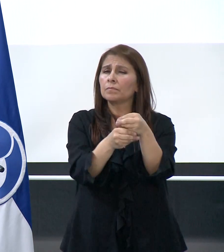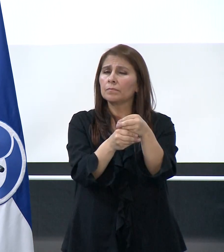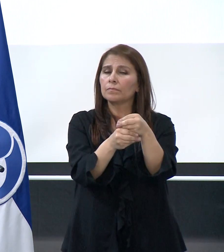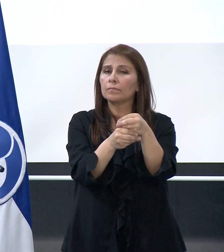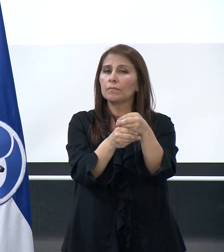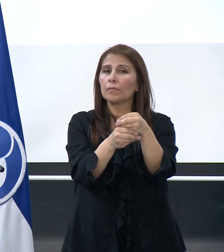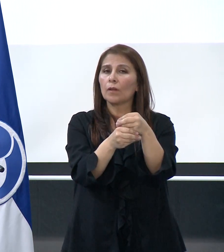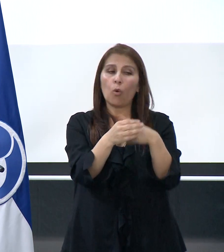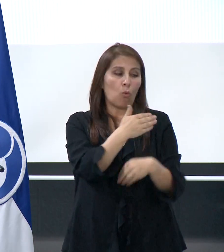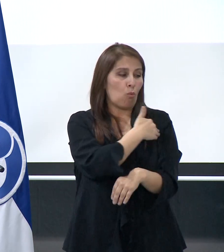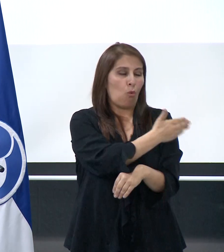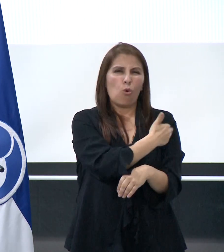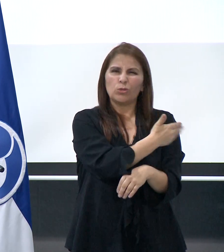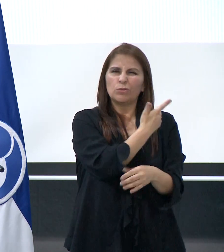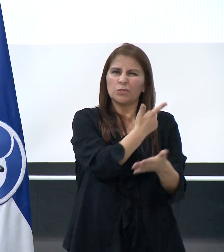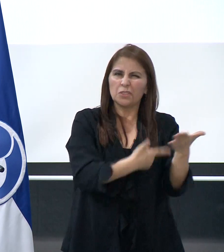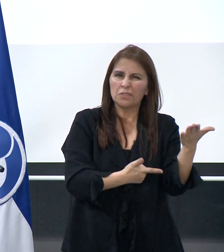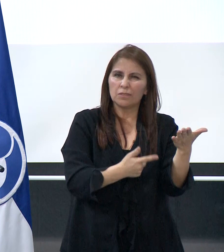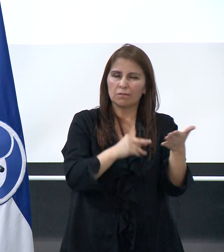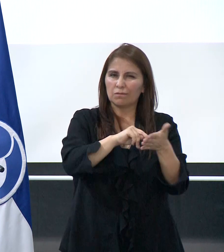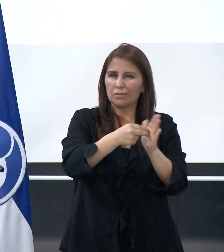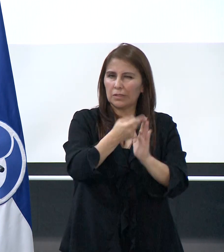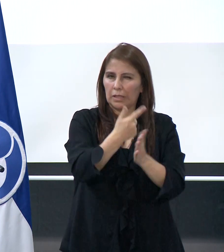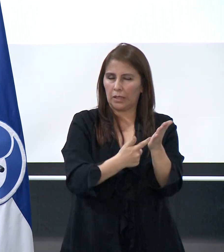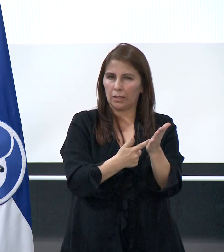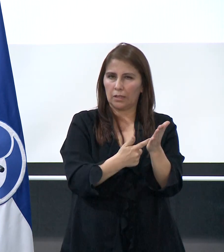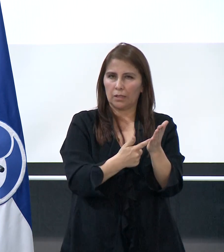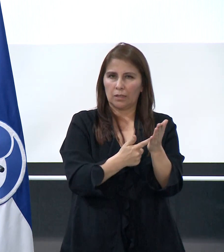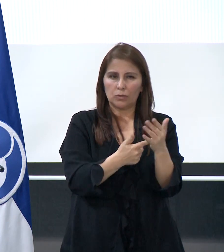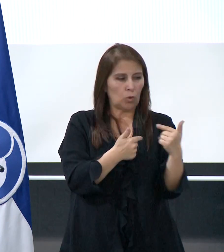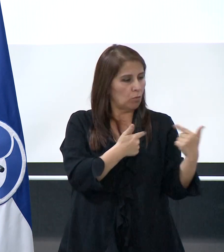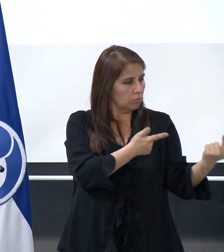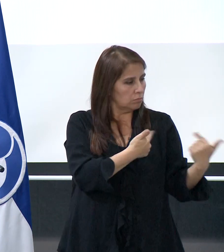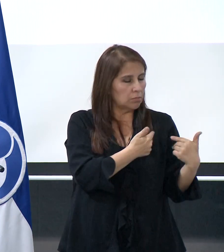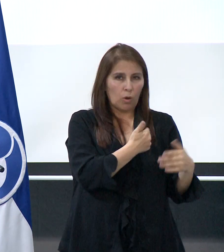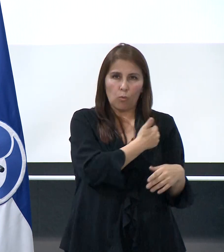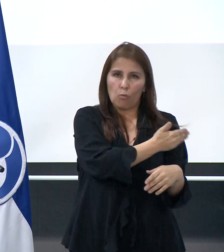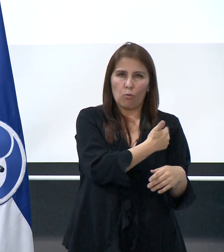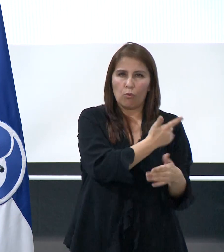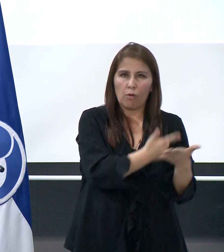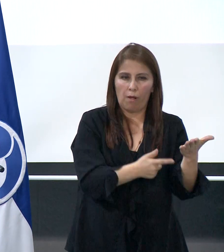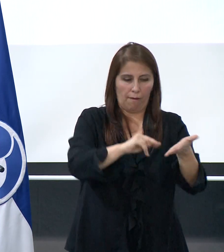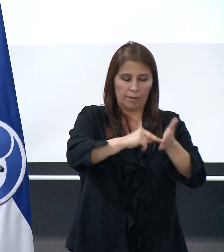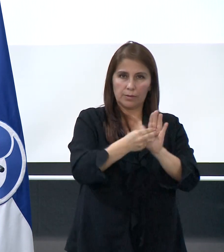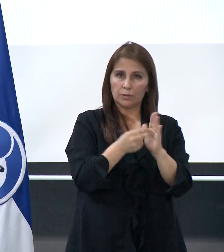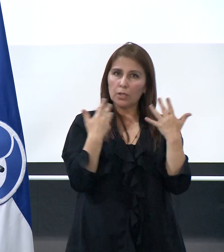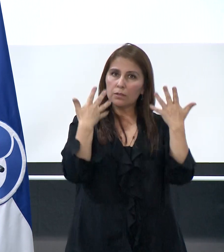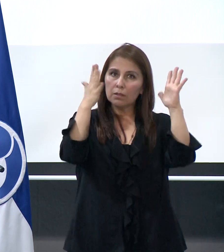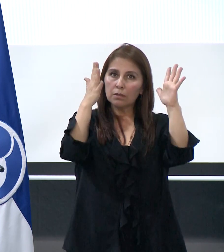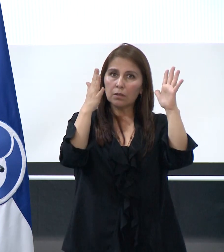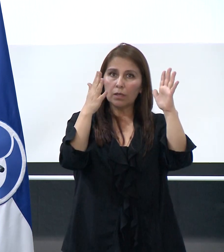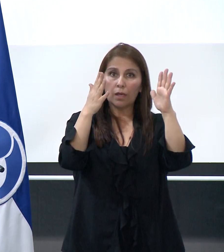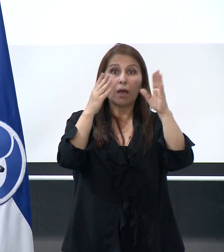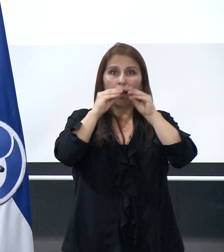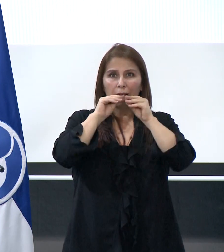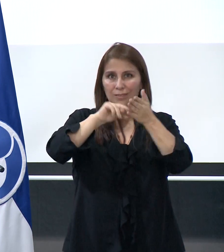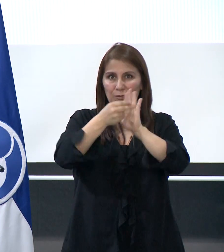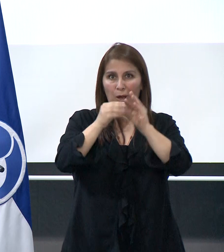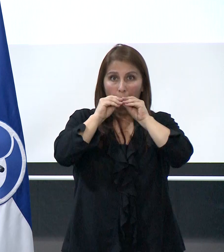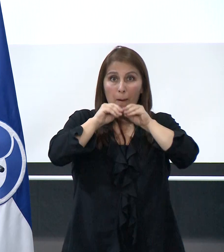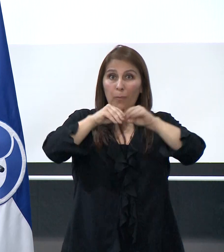indicamos que para las instituciones s junto a de una conmemoración implica hacerlo públicamente